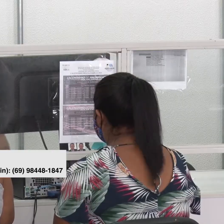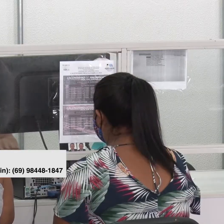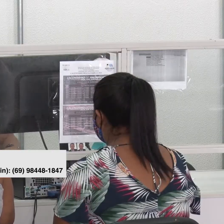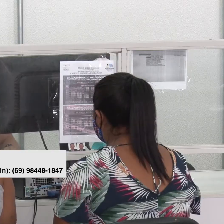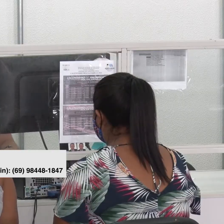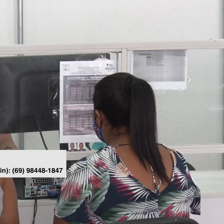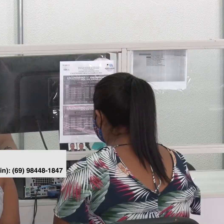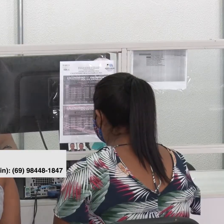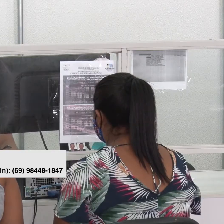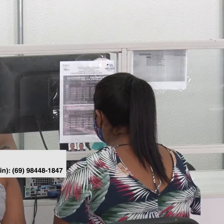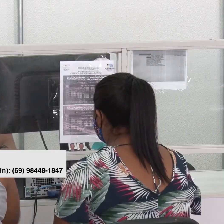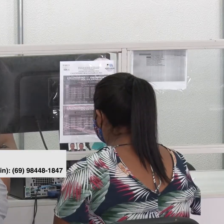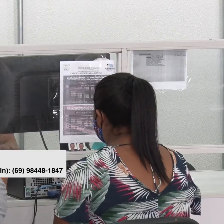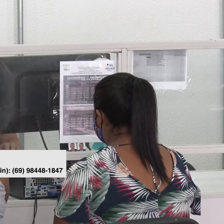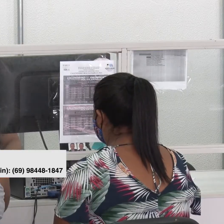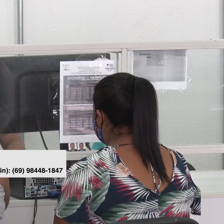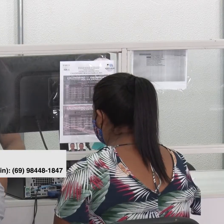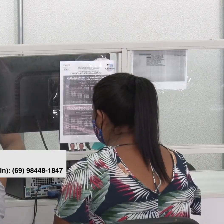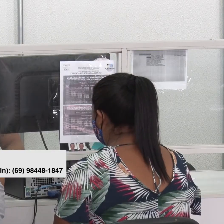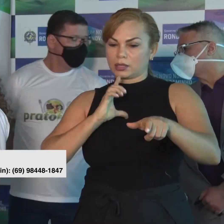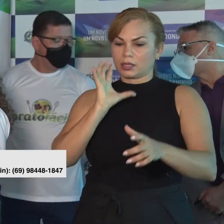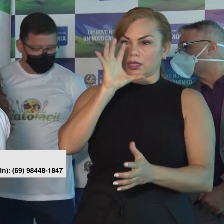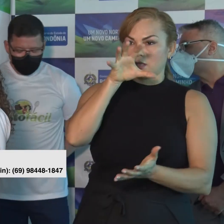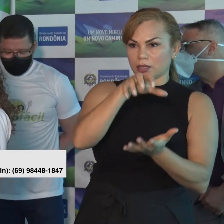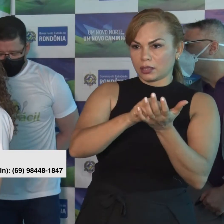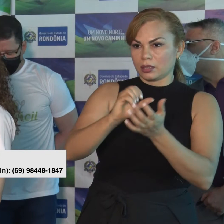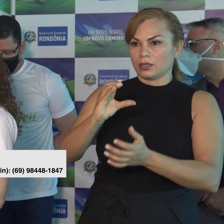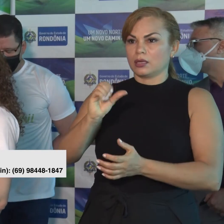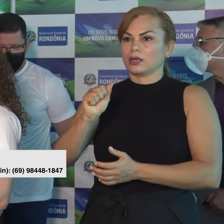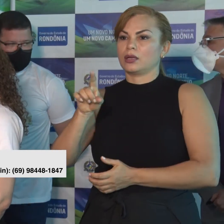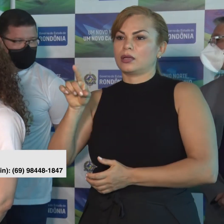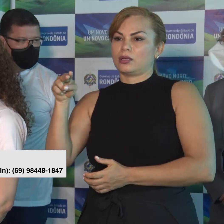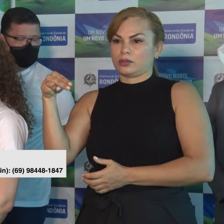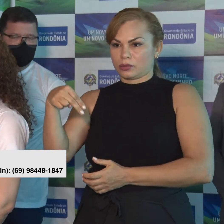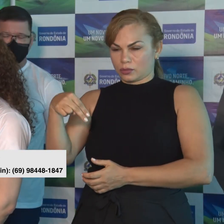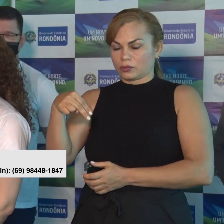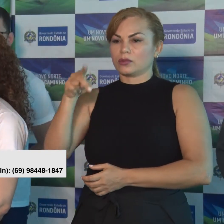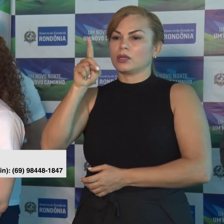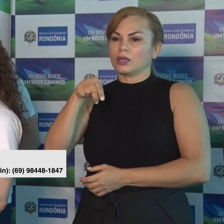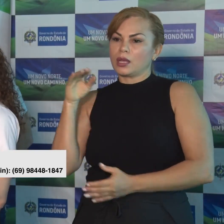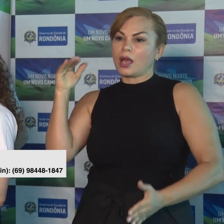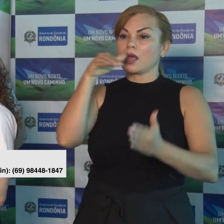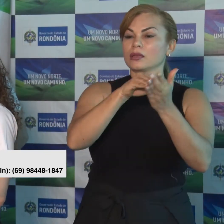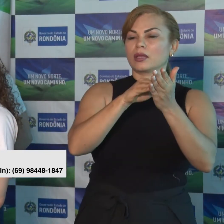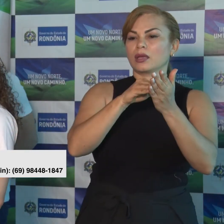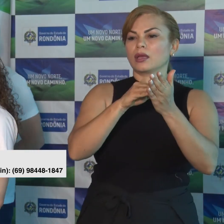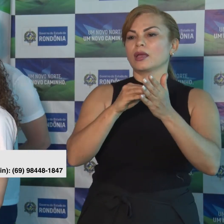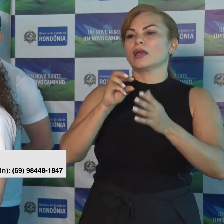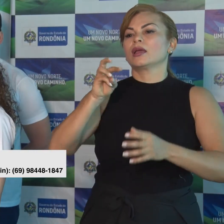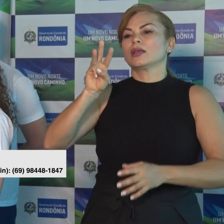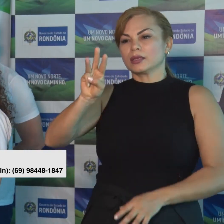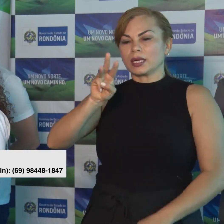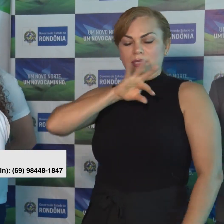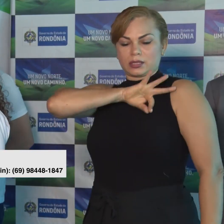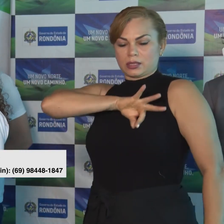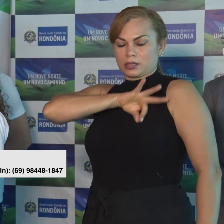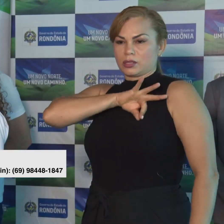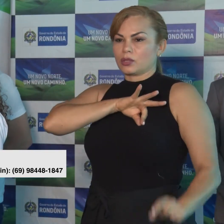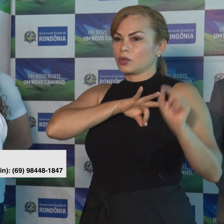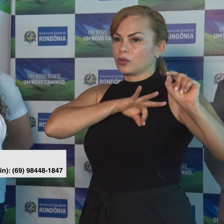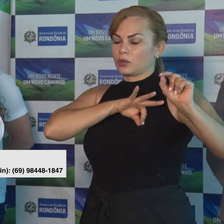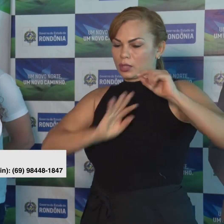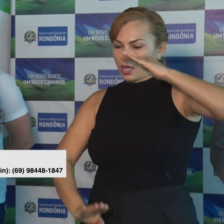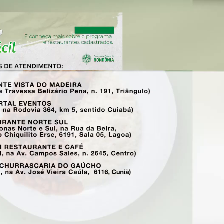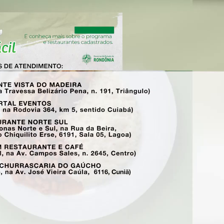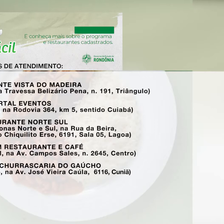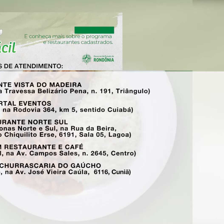que serão contempladas são pessoas que, dentro do Cade Único, elas são pessoas que recebem até 3 salários mínimos, que é a